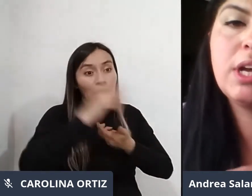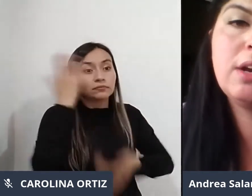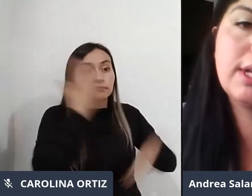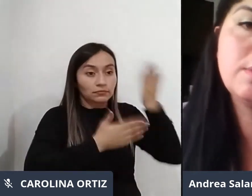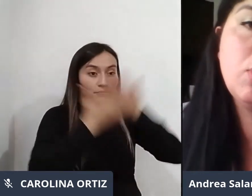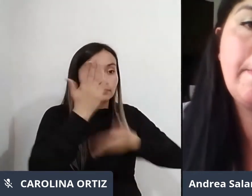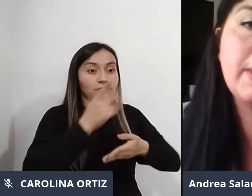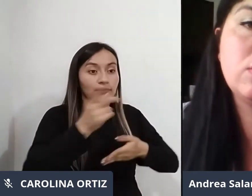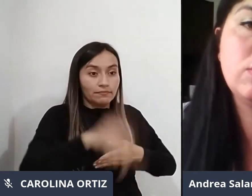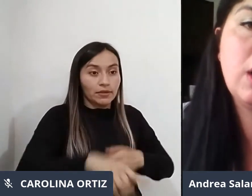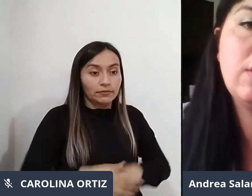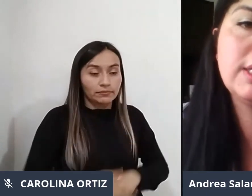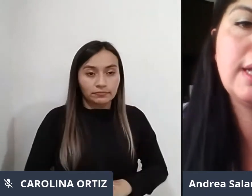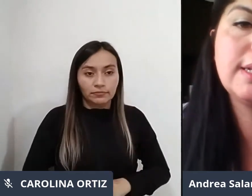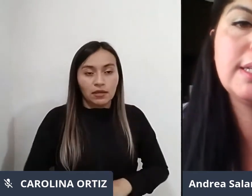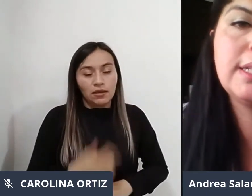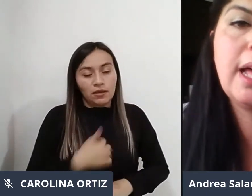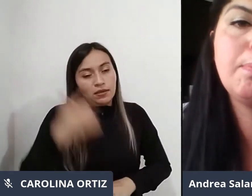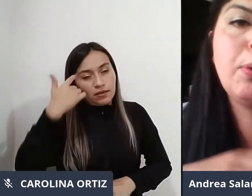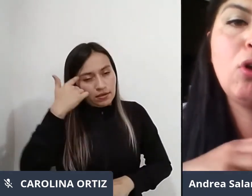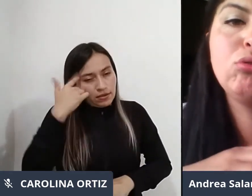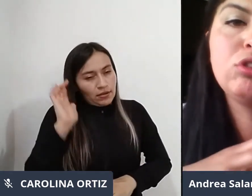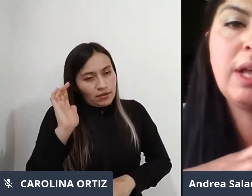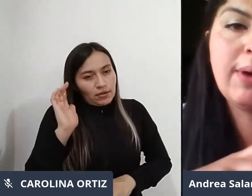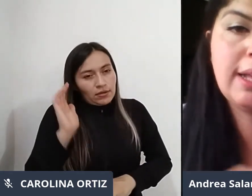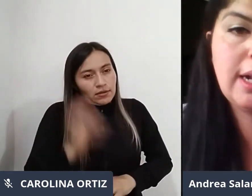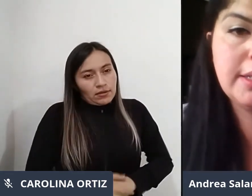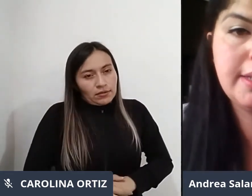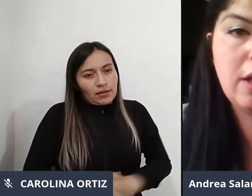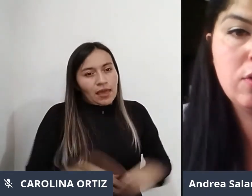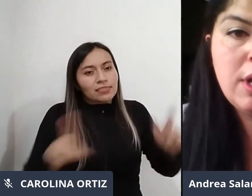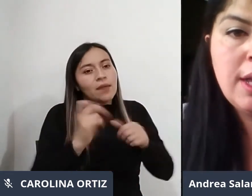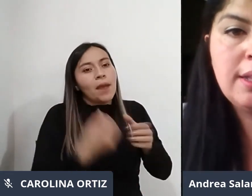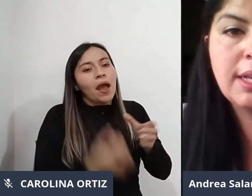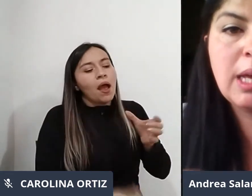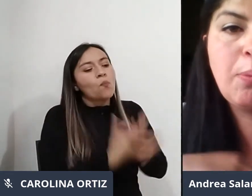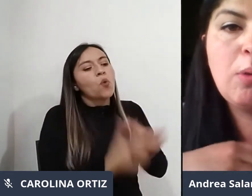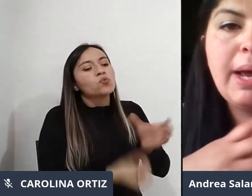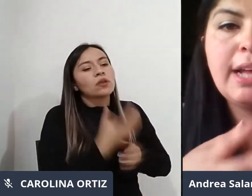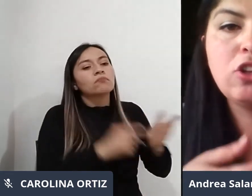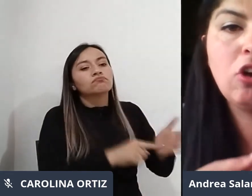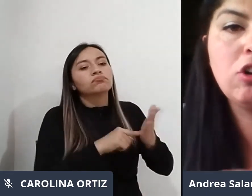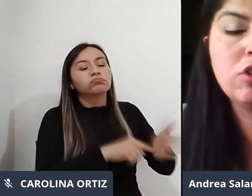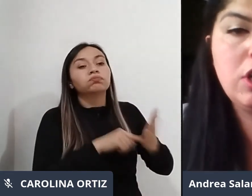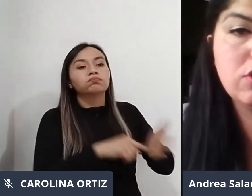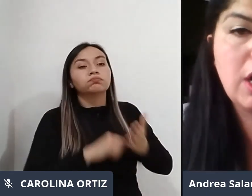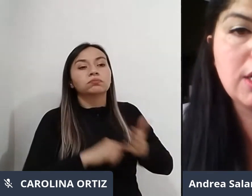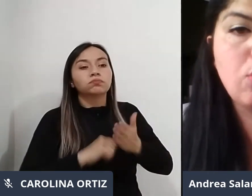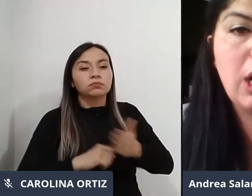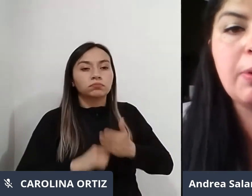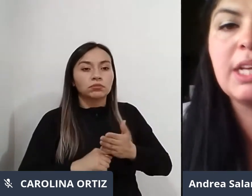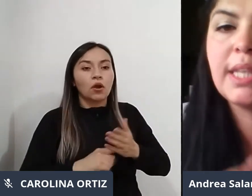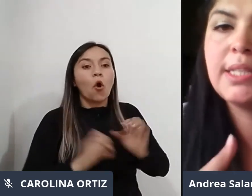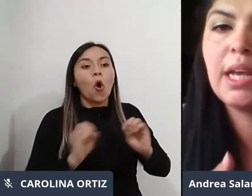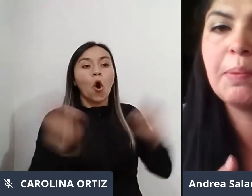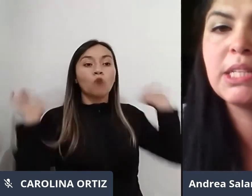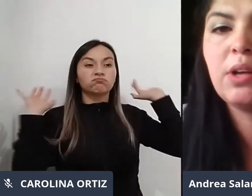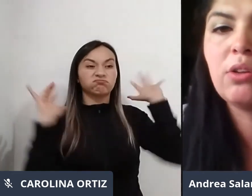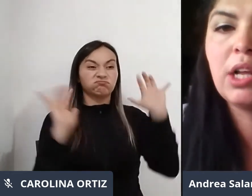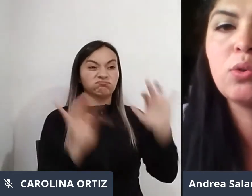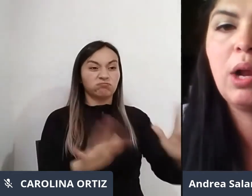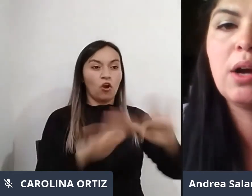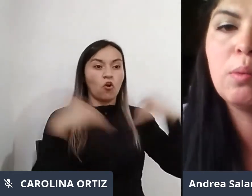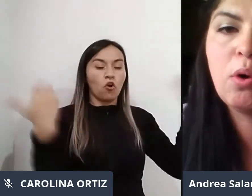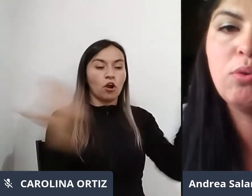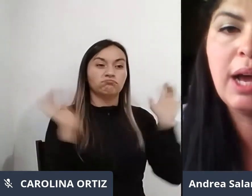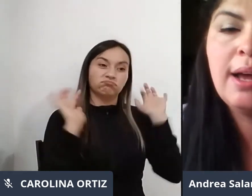Yo considero que es muy apresurado esta necesidad productiva del Estado de hacer volver a todos los niños a la escuela, porque se sigue